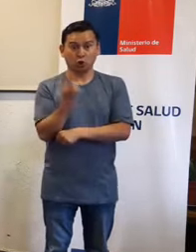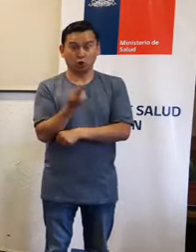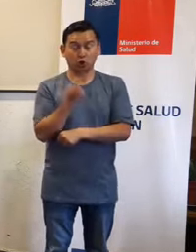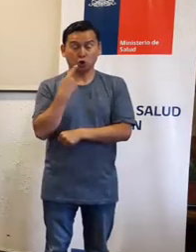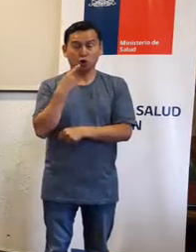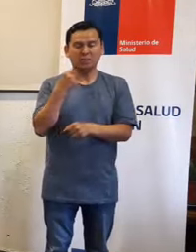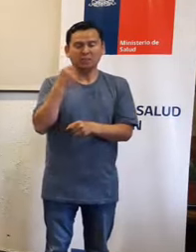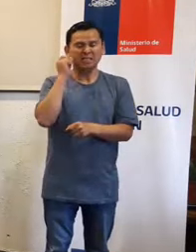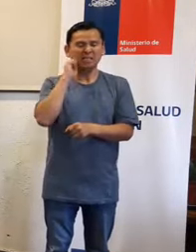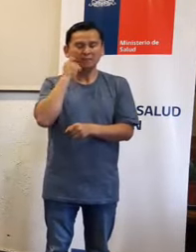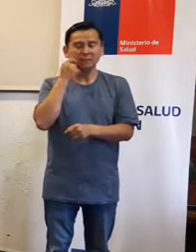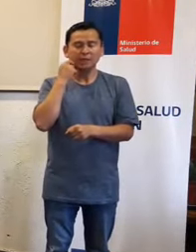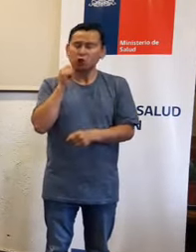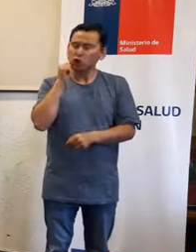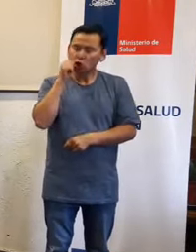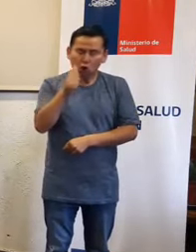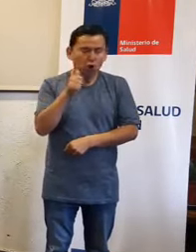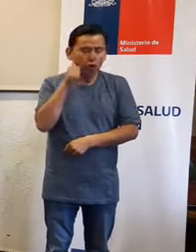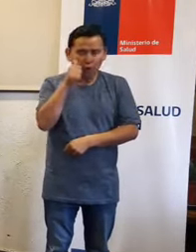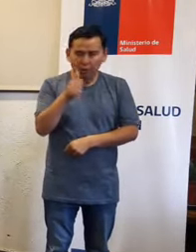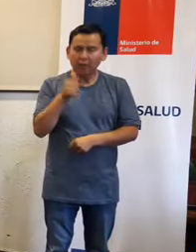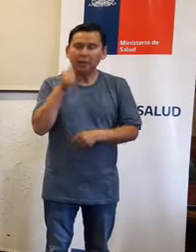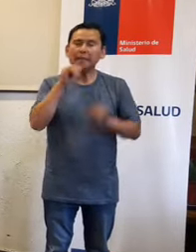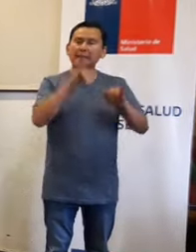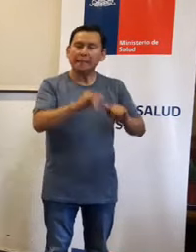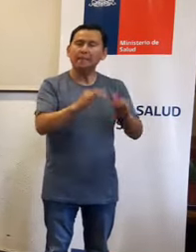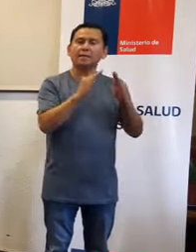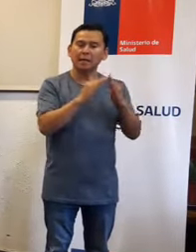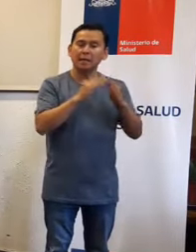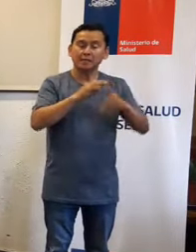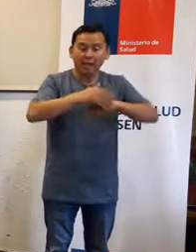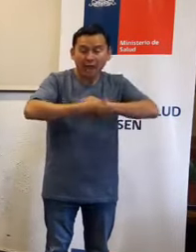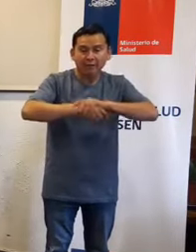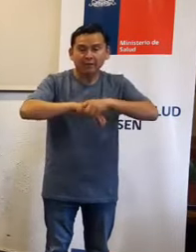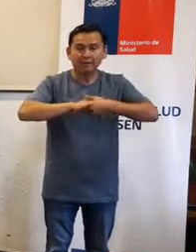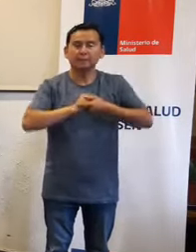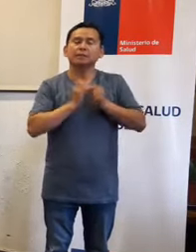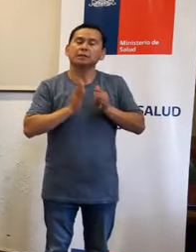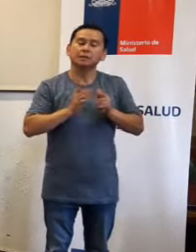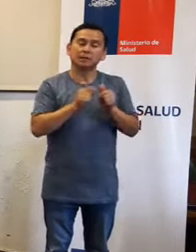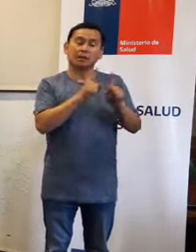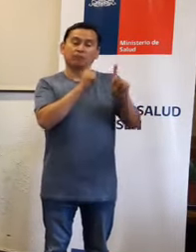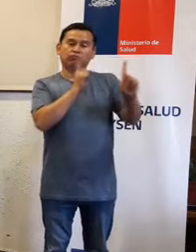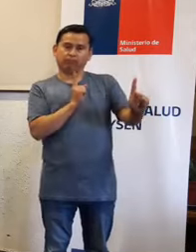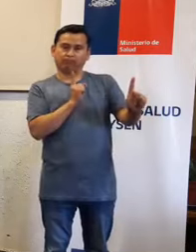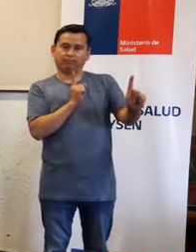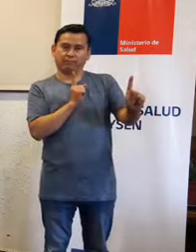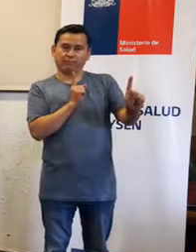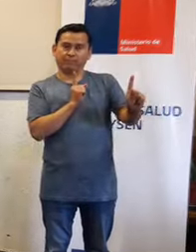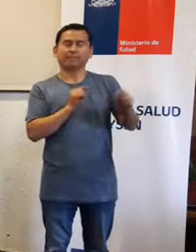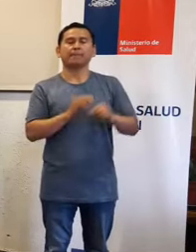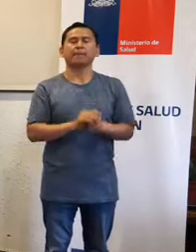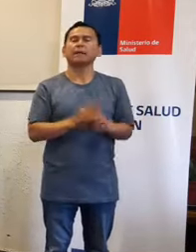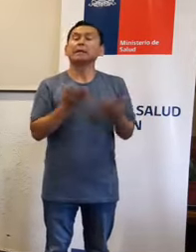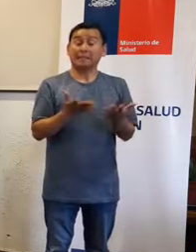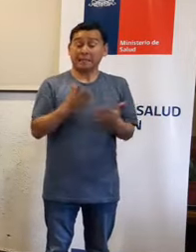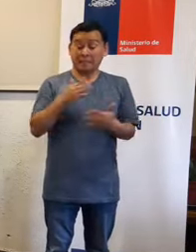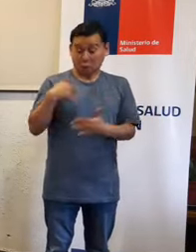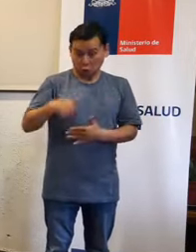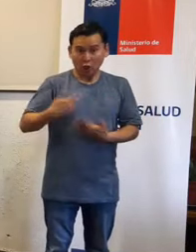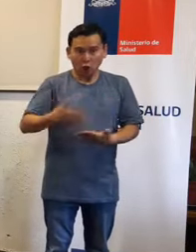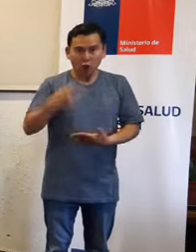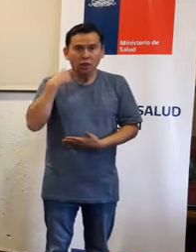literalmente el pan nuestro de cada día quédate en casa lávate las manos y mantén tu distancia social que estos días